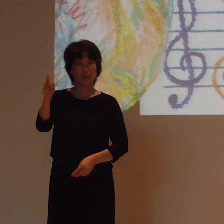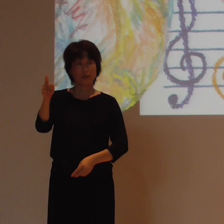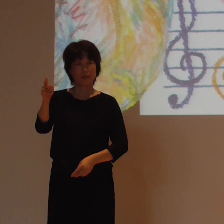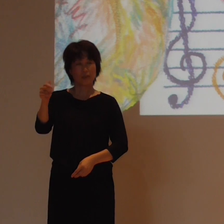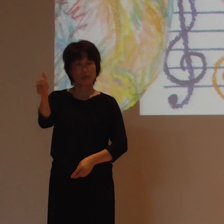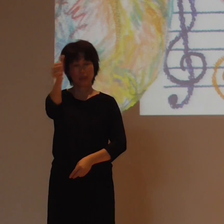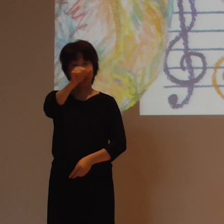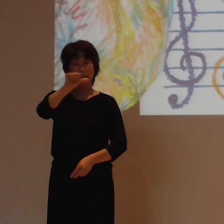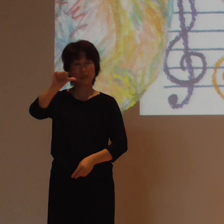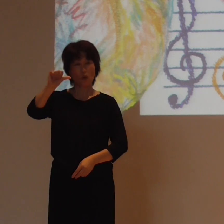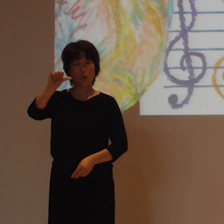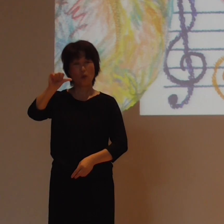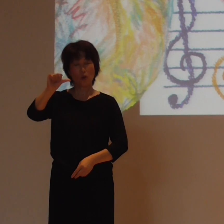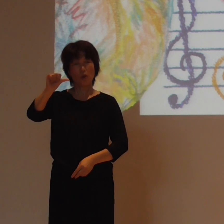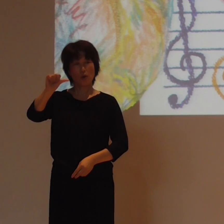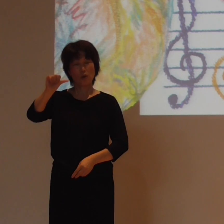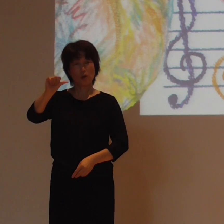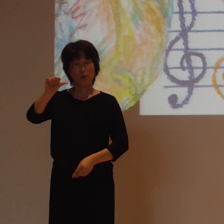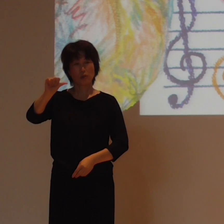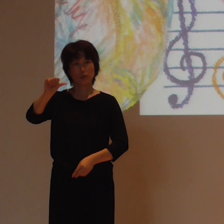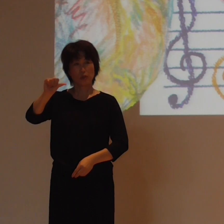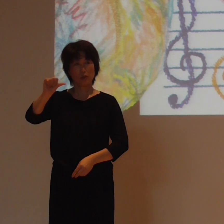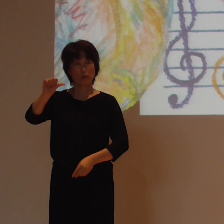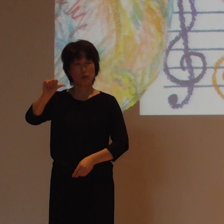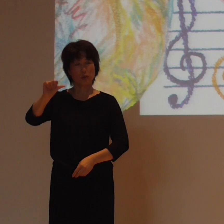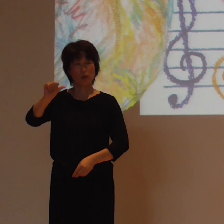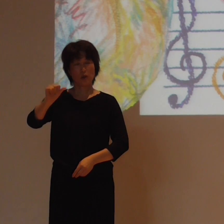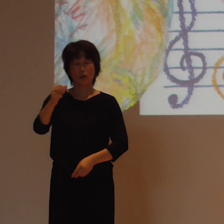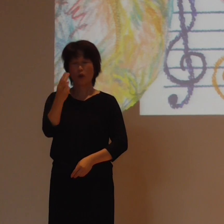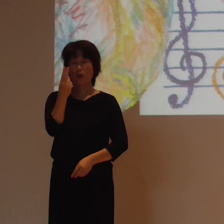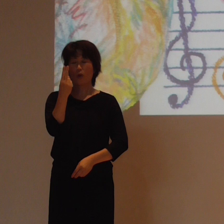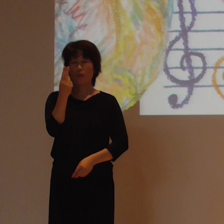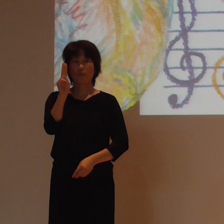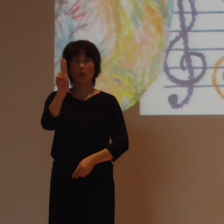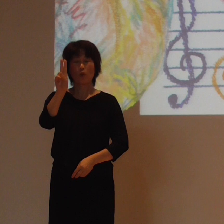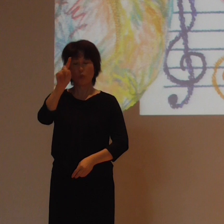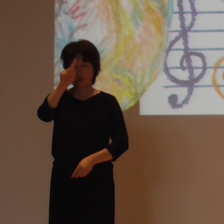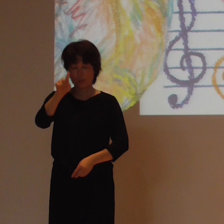ですけども、楽譜は世界共通です。ベルリンフィルハーモ